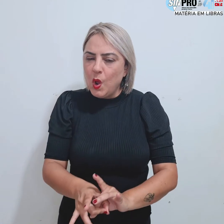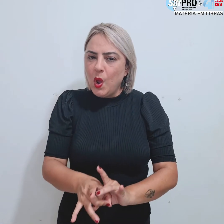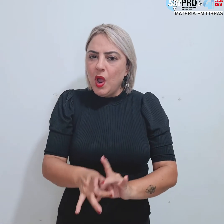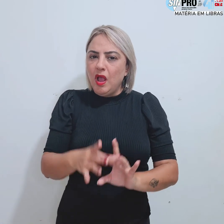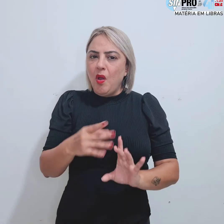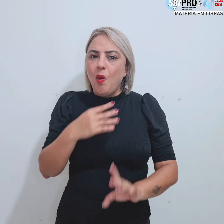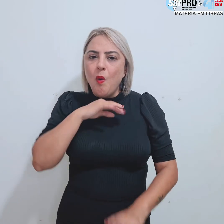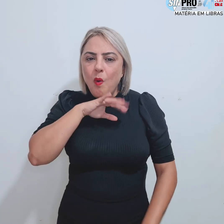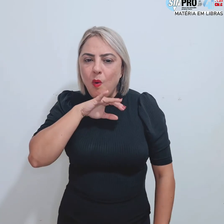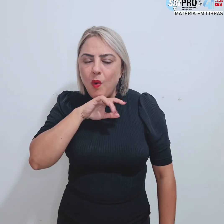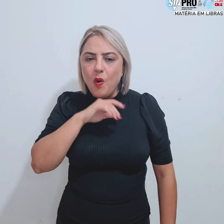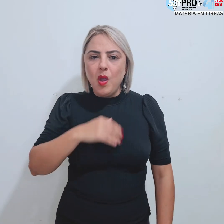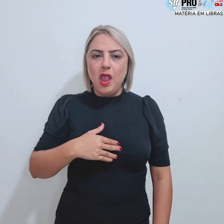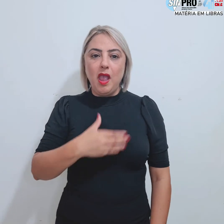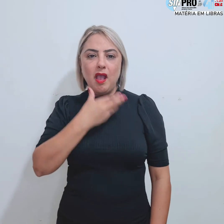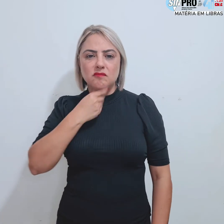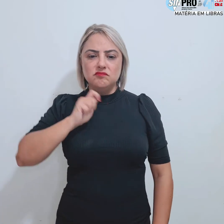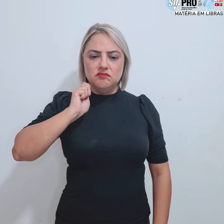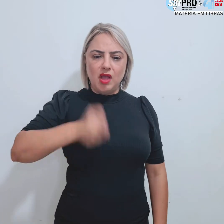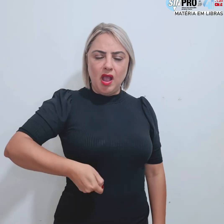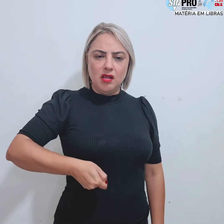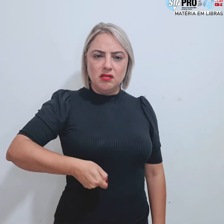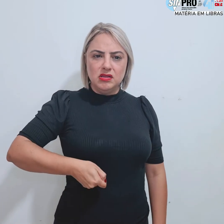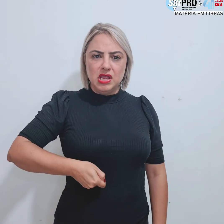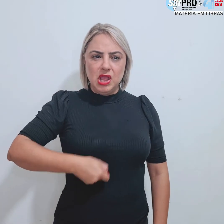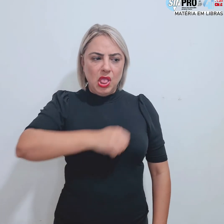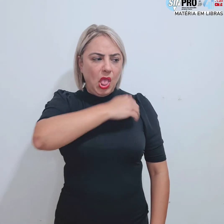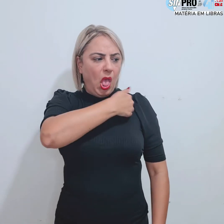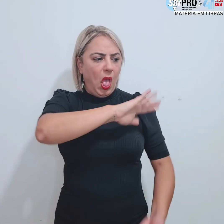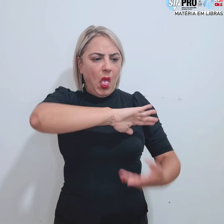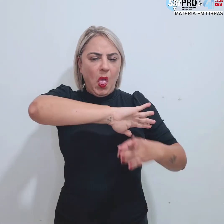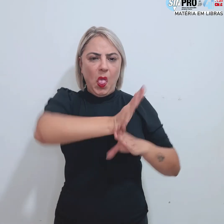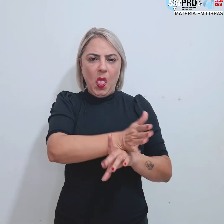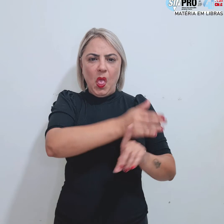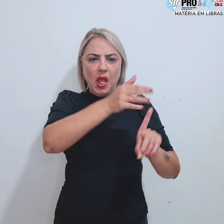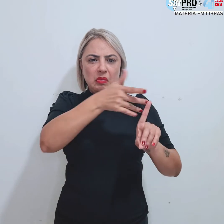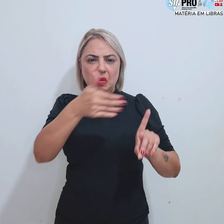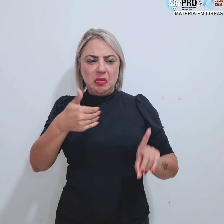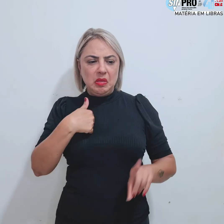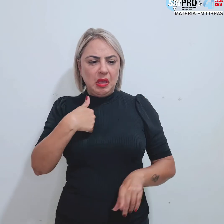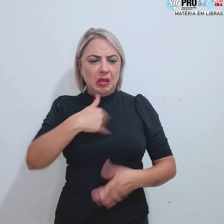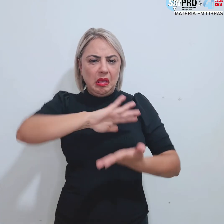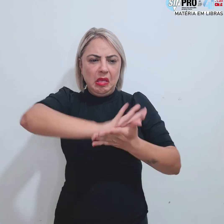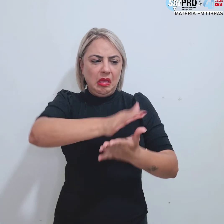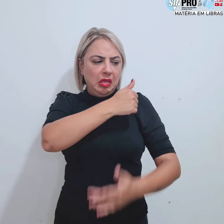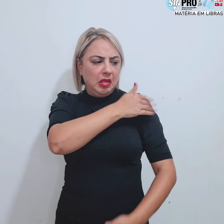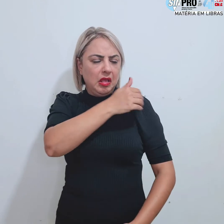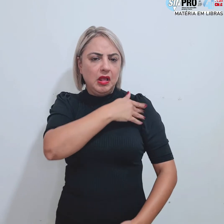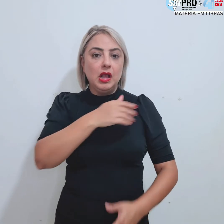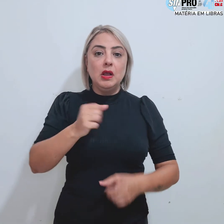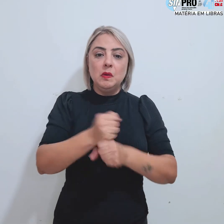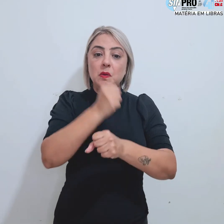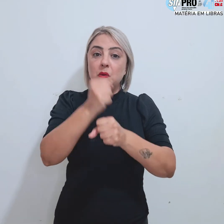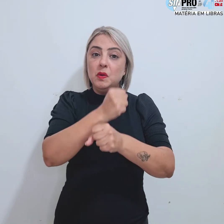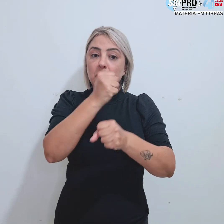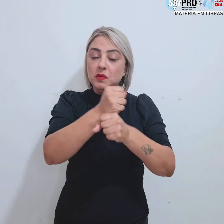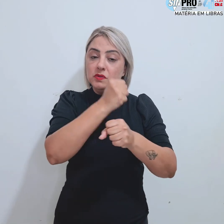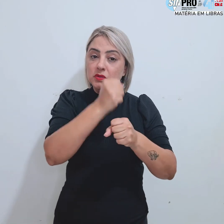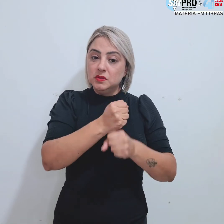desfavorável, machista, homofóbica, transfóbica, que está sendo construída com